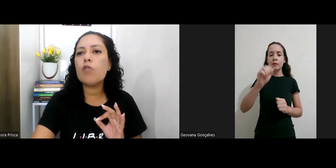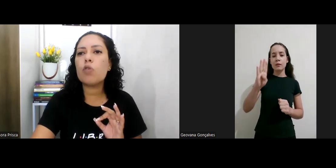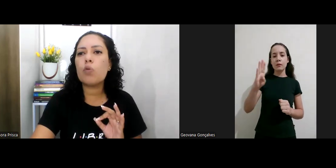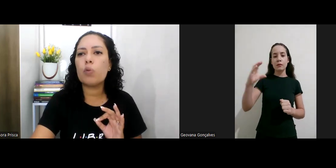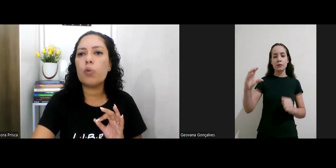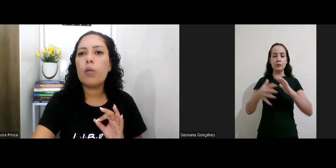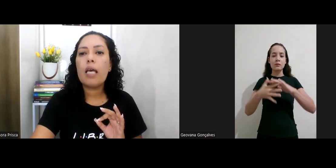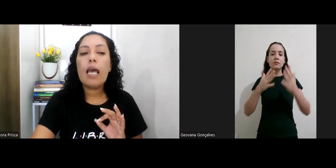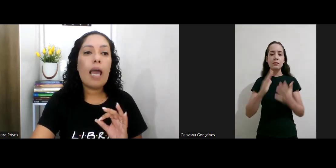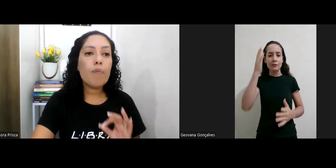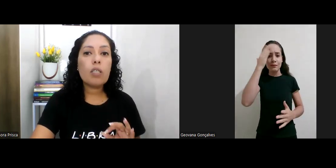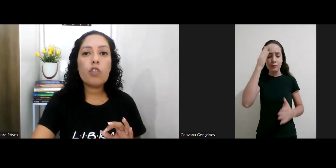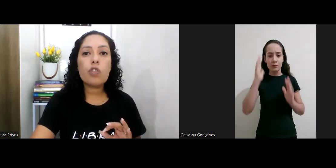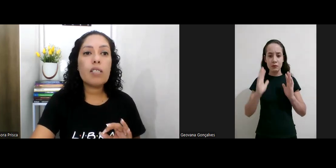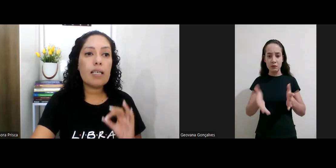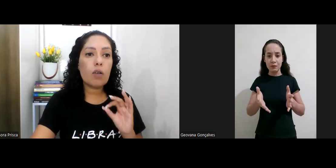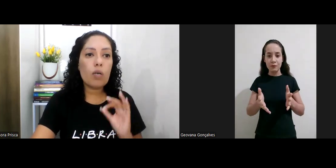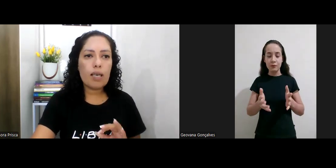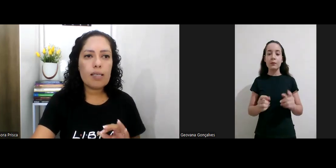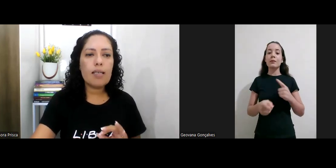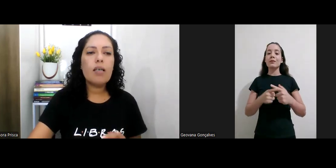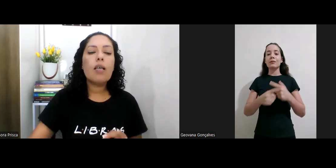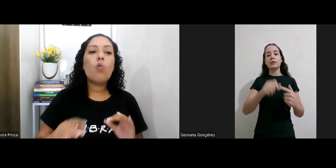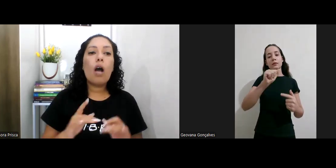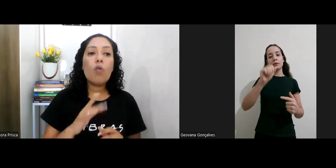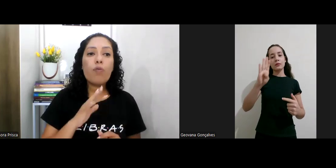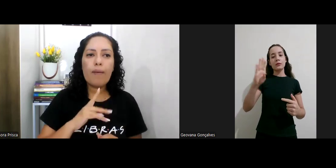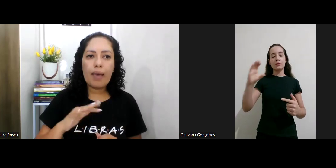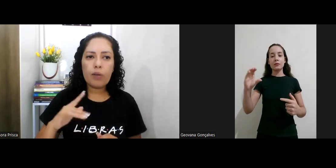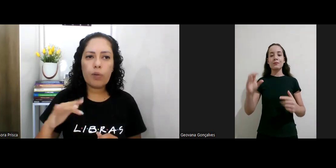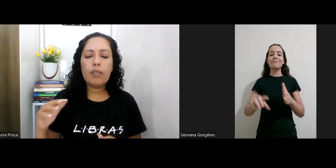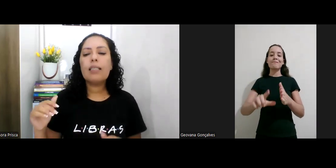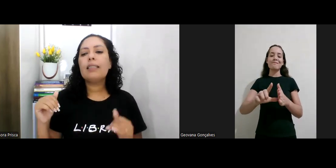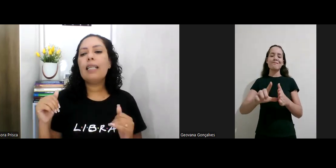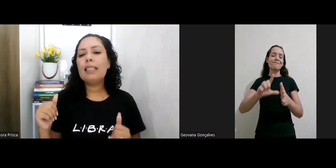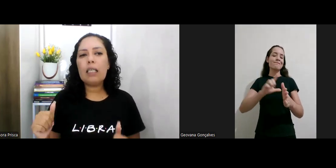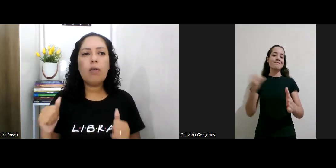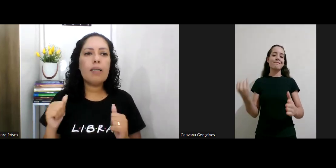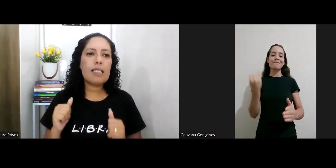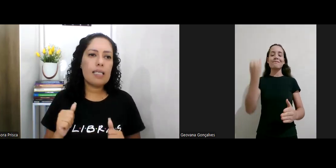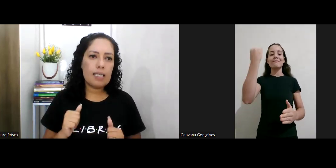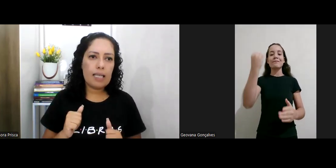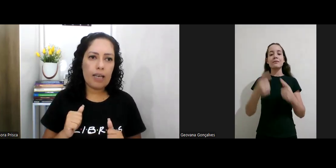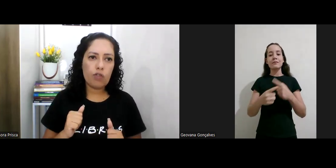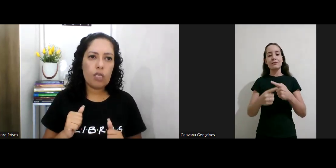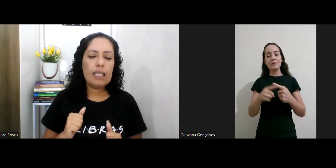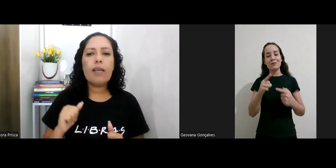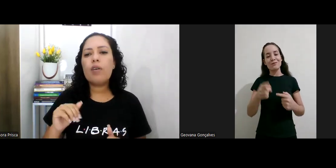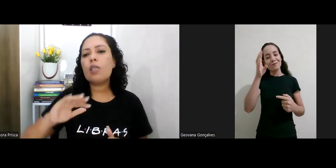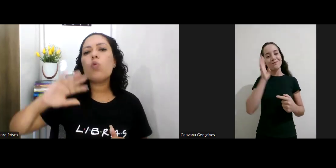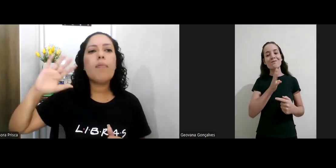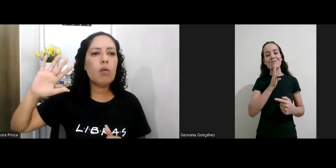o princípio de tudo. É importante que você conheça o alfabeto da língua brasileira de